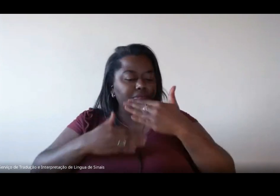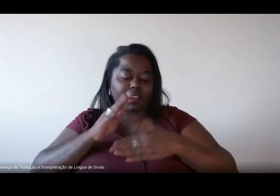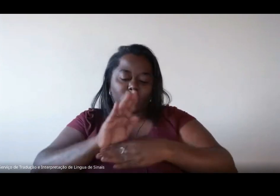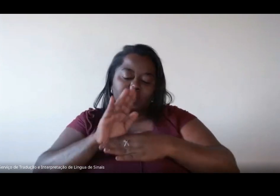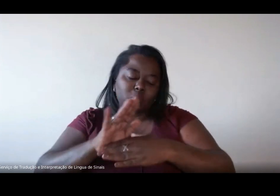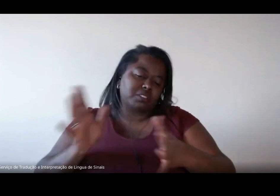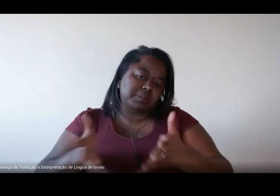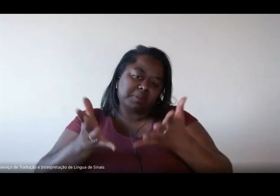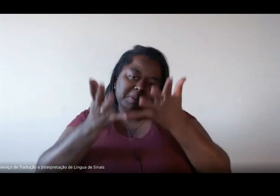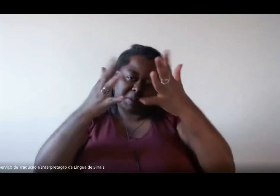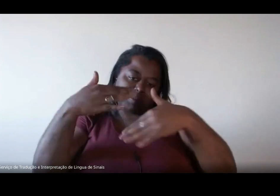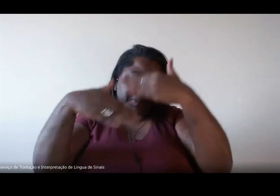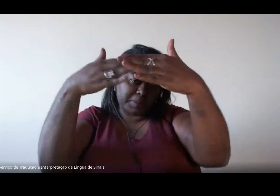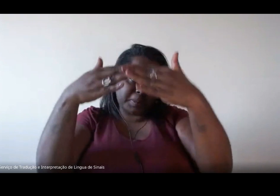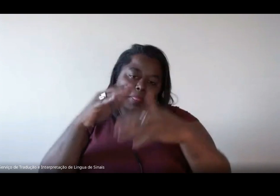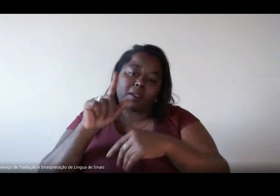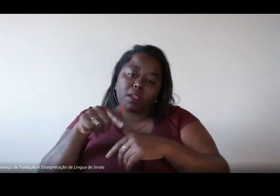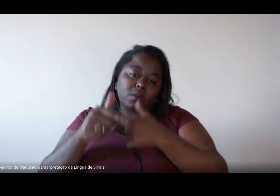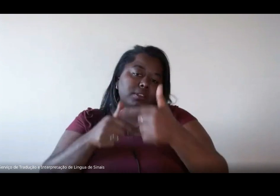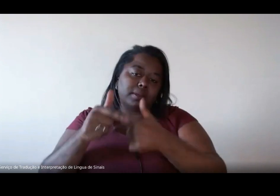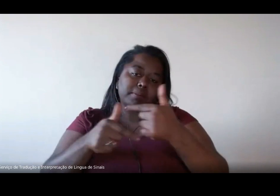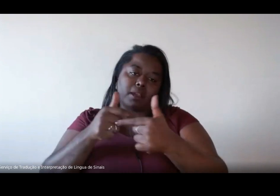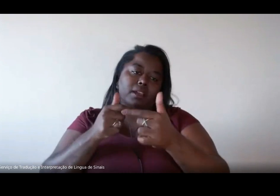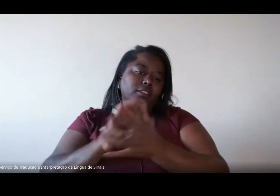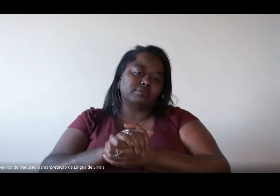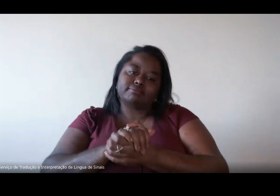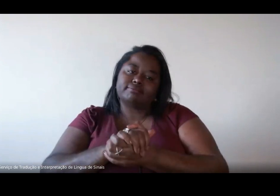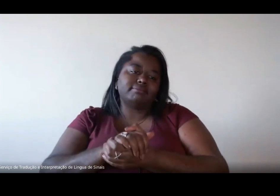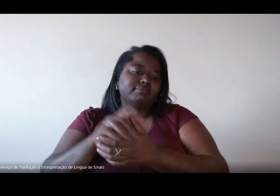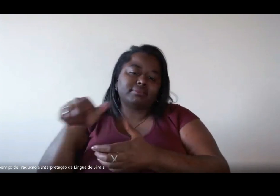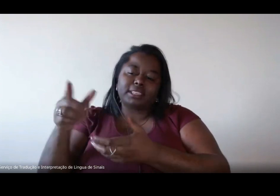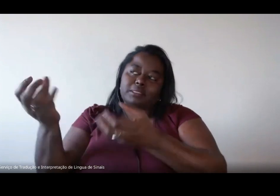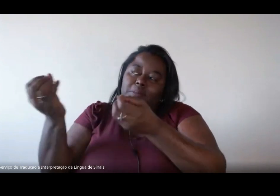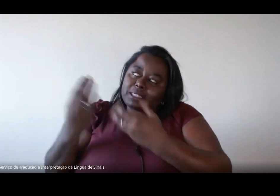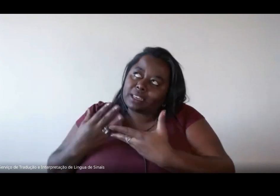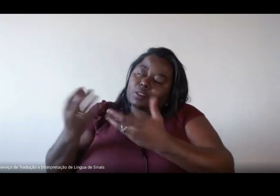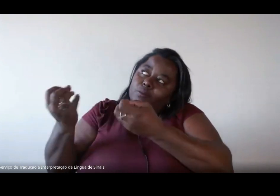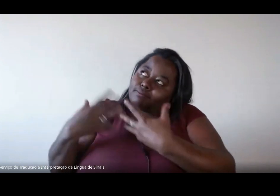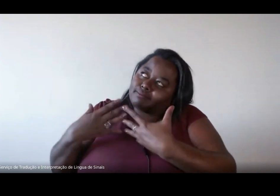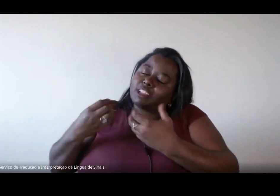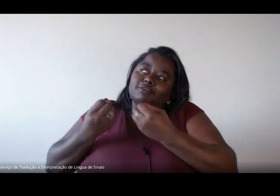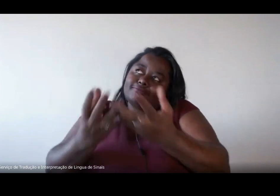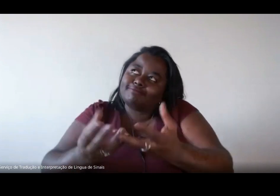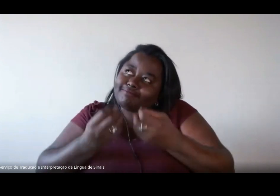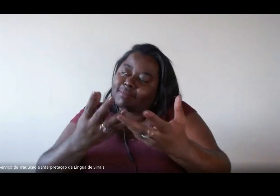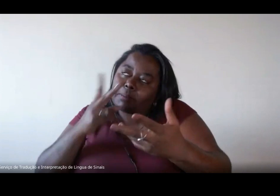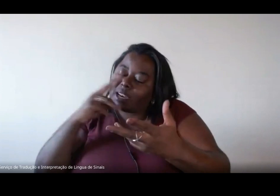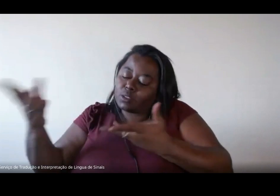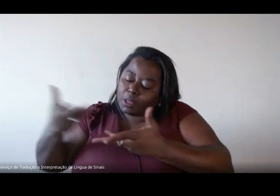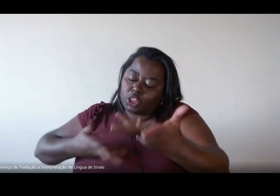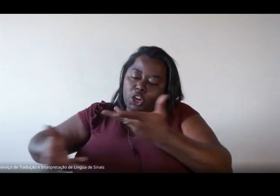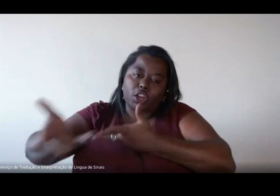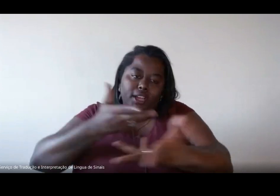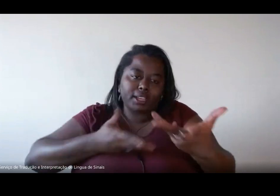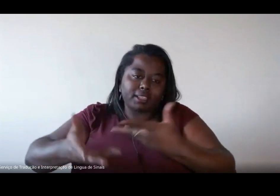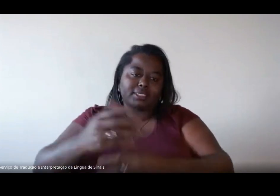Vai enriquecendo. Então, é um trabalho assim, de enriquecimento. Eles me dão uma coisa e eu dou outra. Enfim.